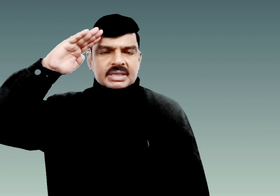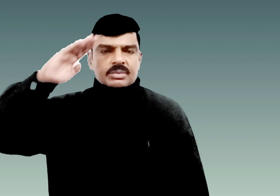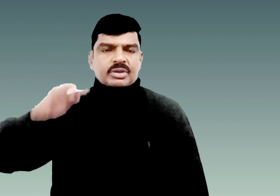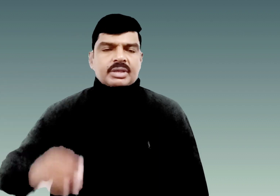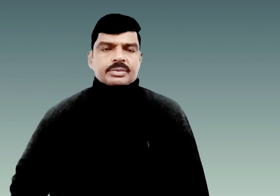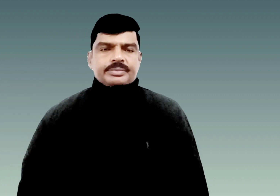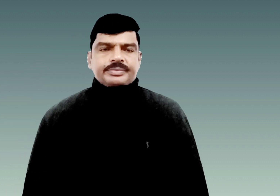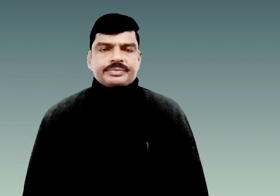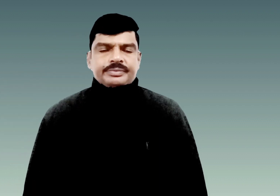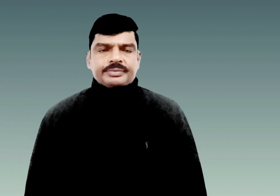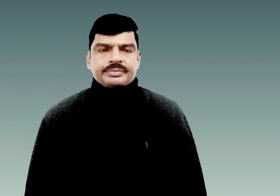अस्सलामु अलैकुम।